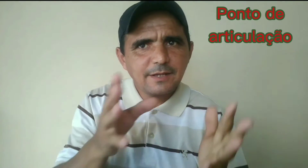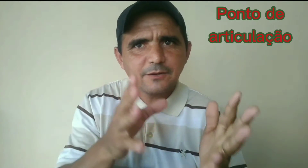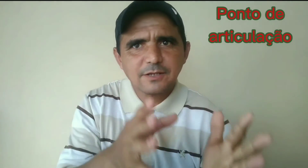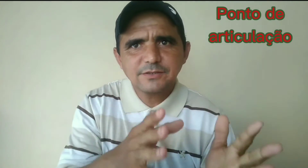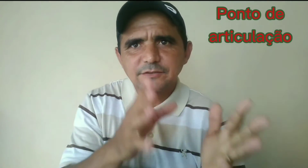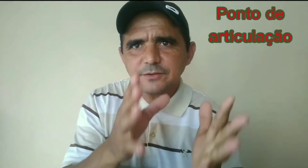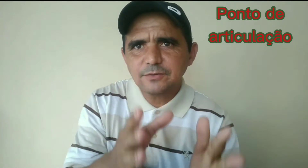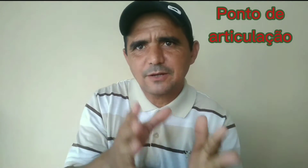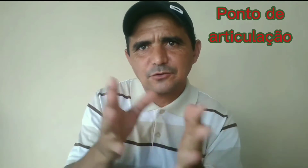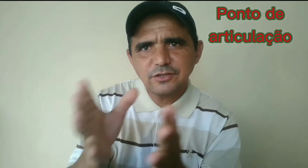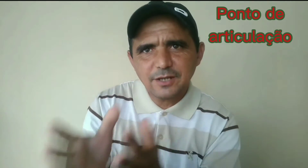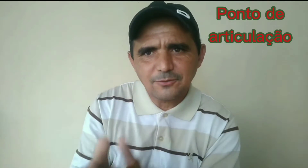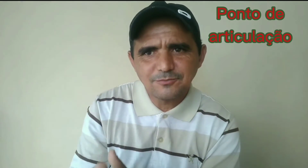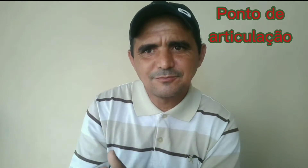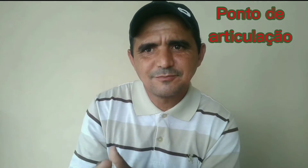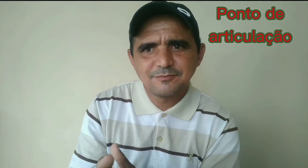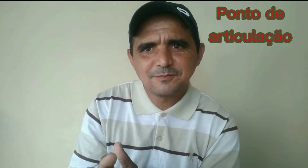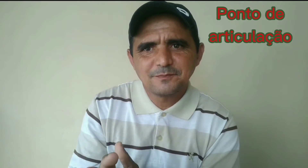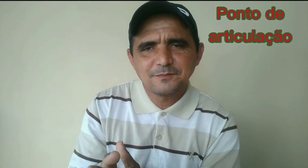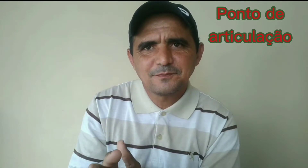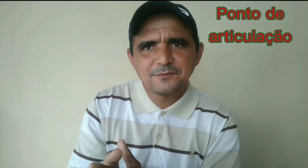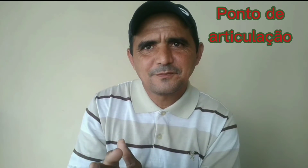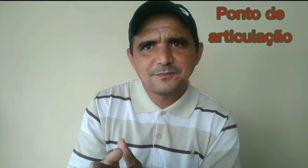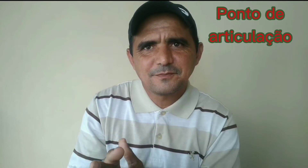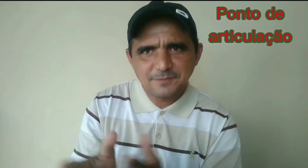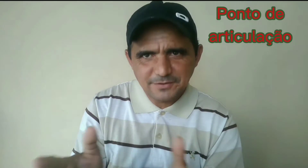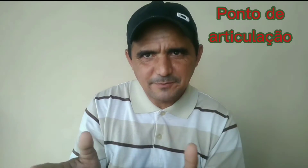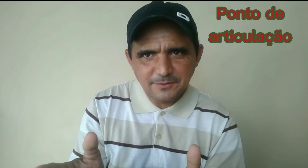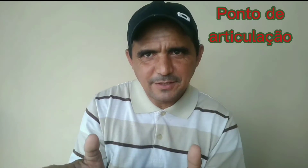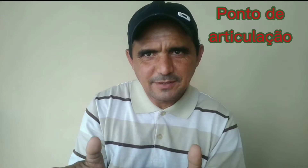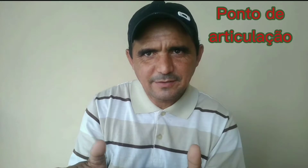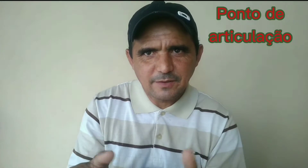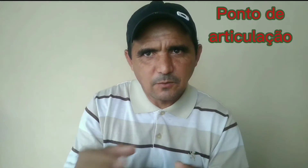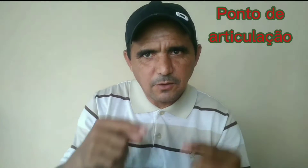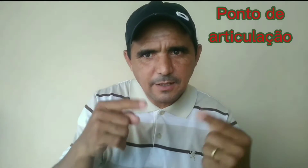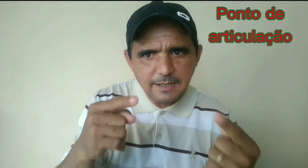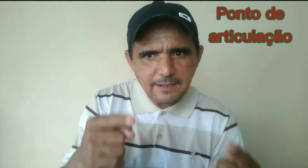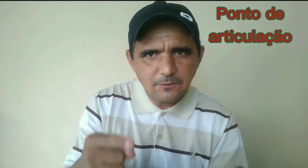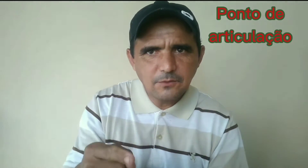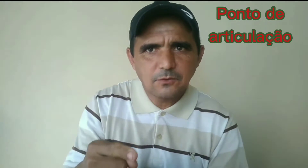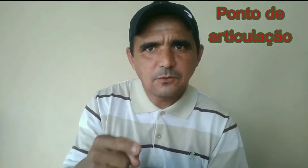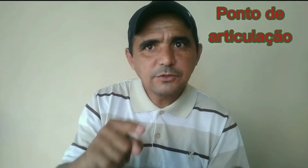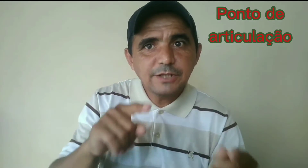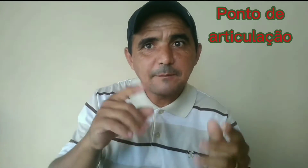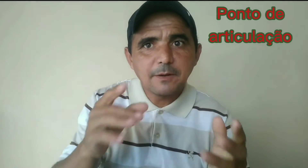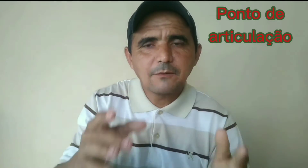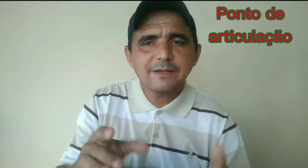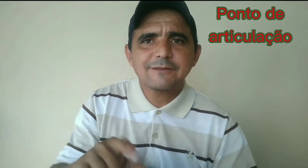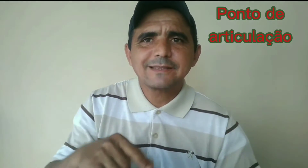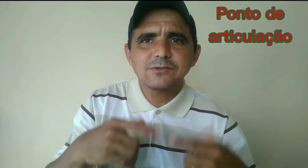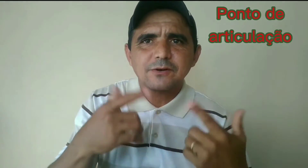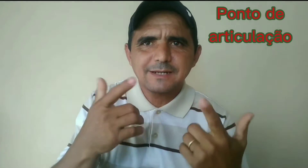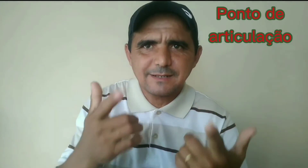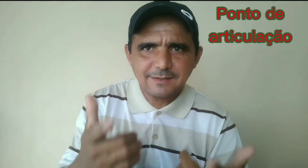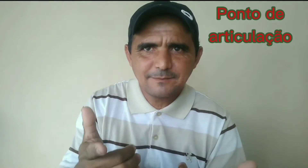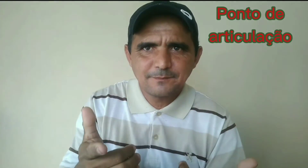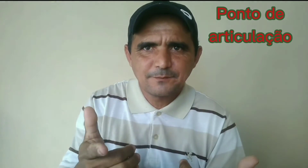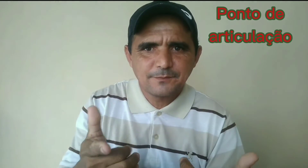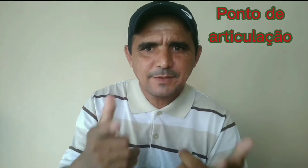na hora de executar o sinal. Percebeu aí? Então é o local onde a mão ela vai tocar na